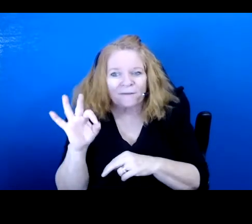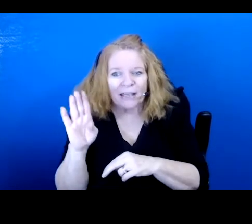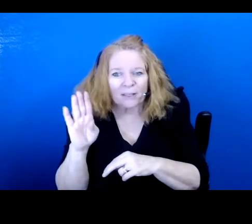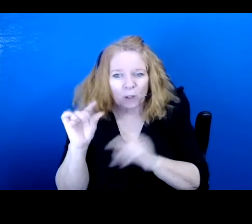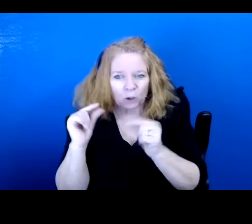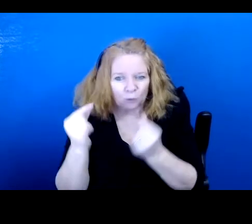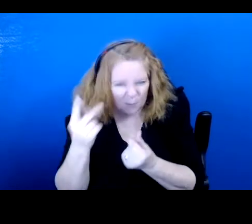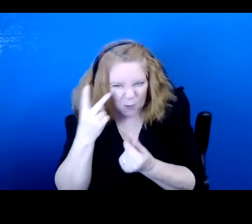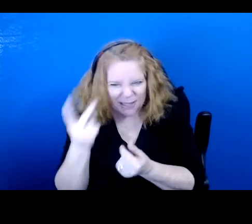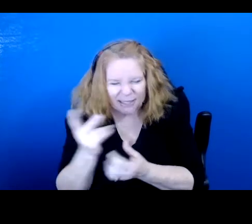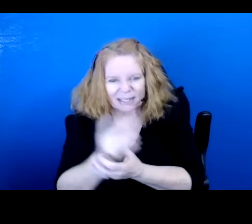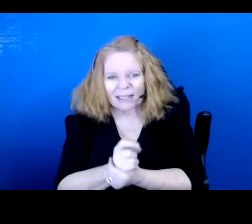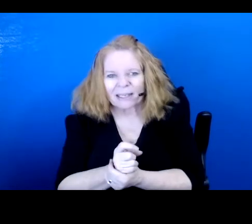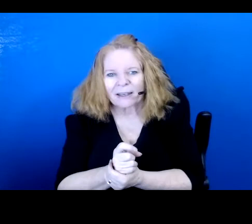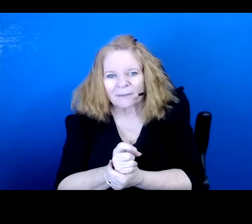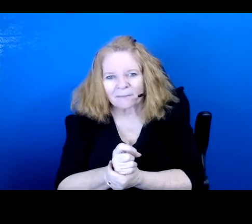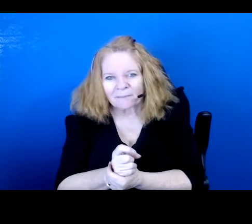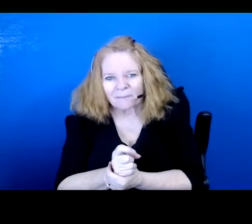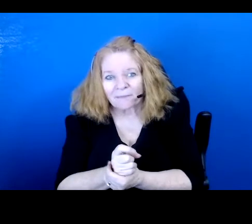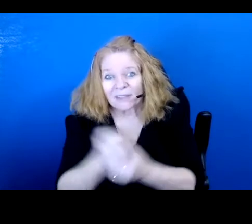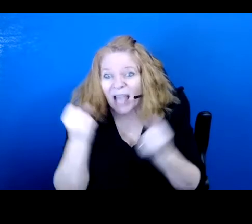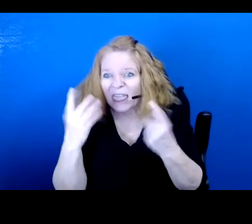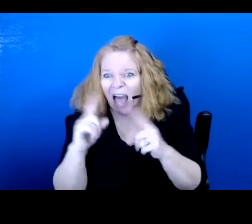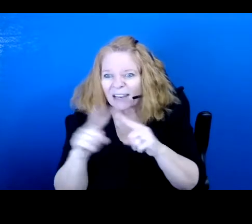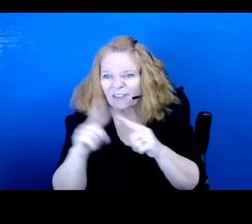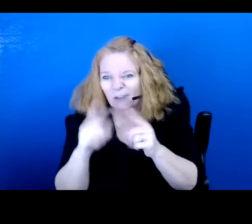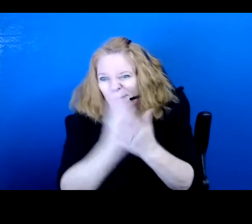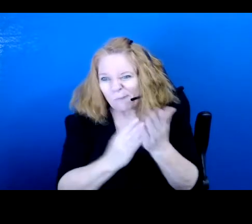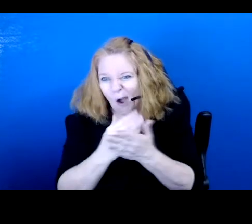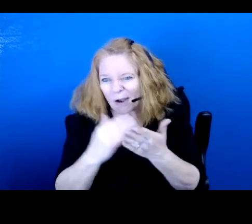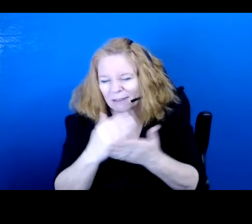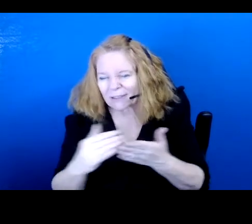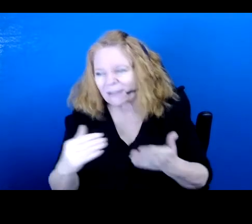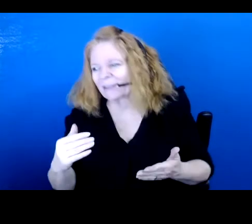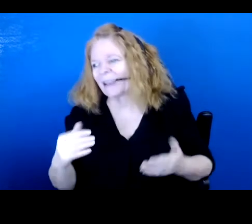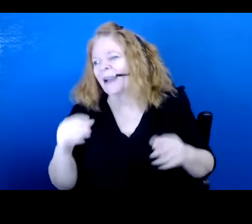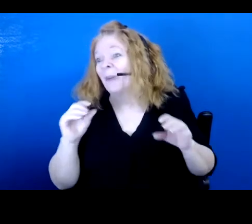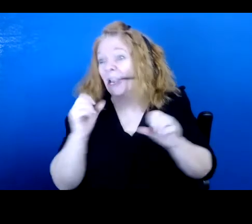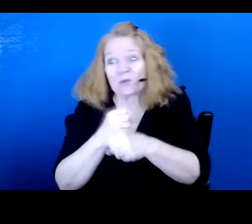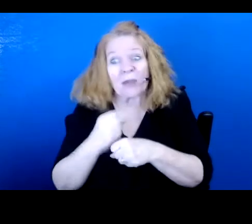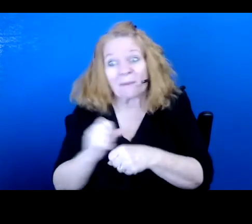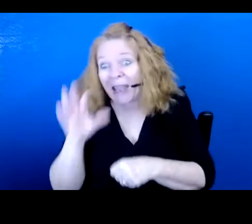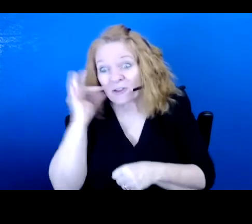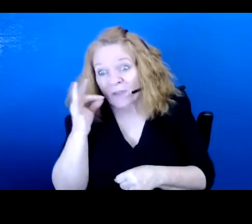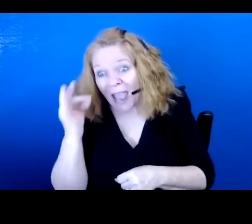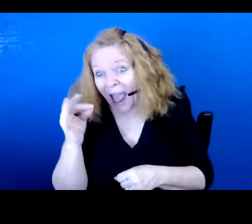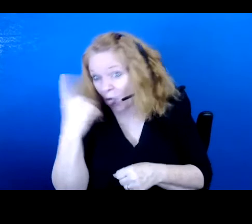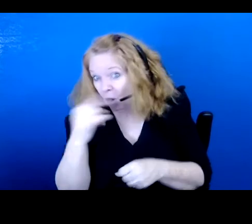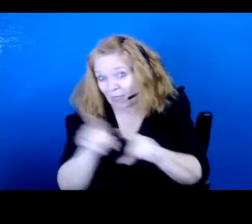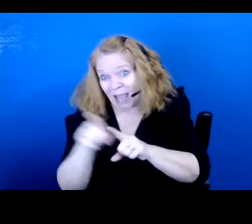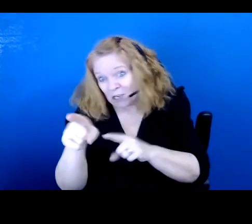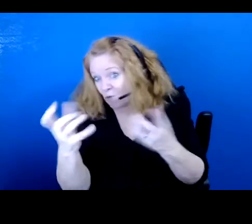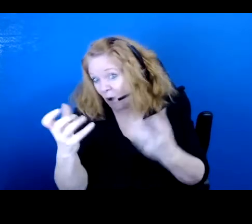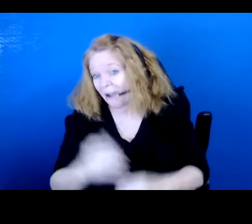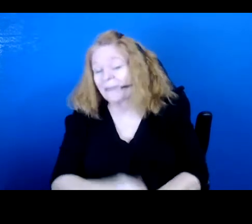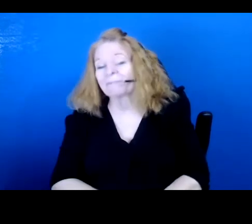esta vez las fotos que necesitan las puse también en el facebook el grupo de facebook para que los vean pueden ustedes